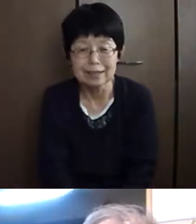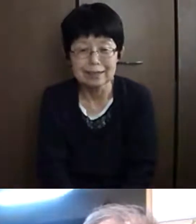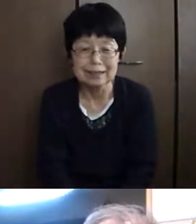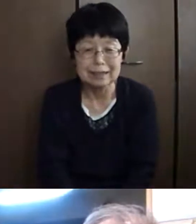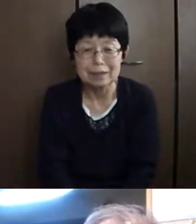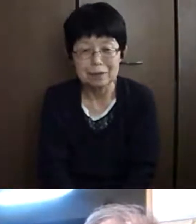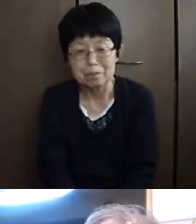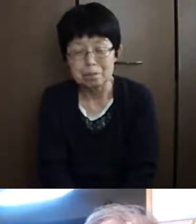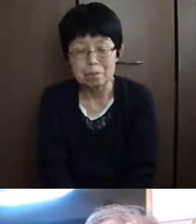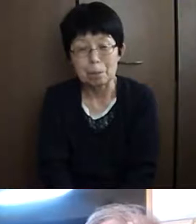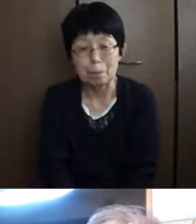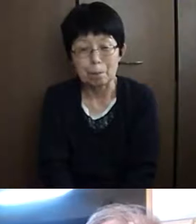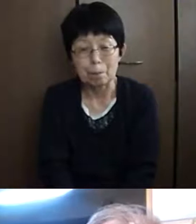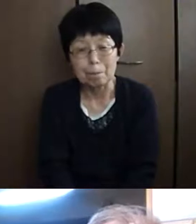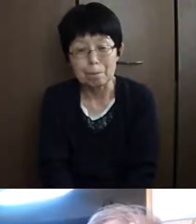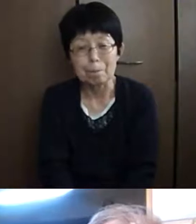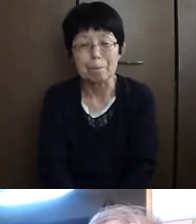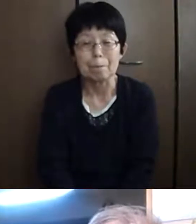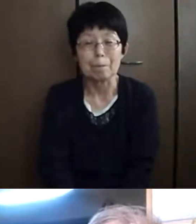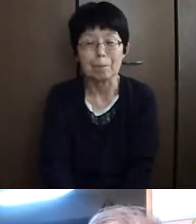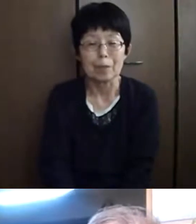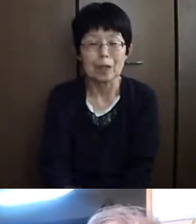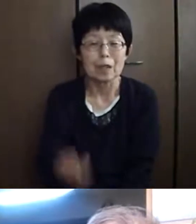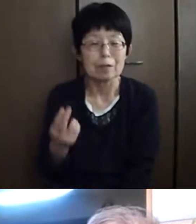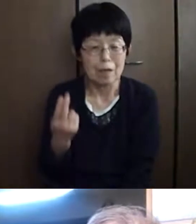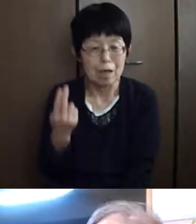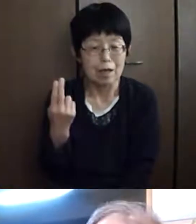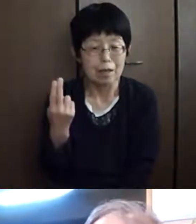今トロロさんに見えてますかね。うーん。